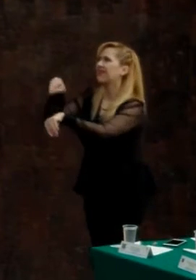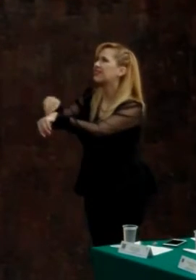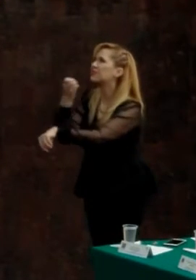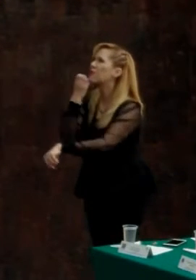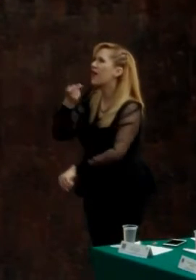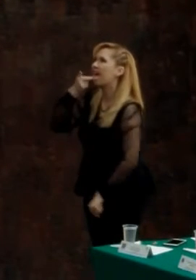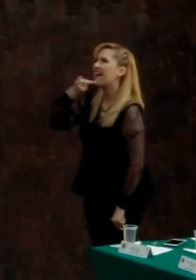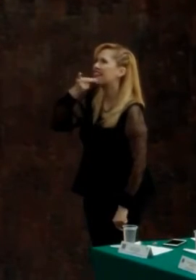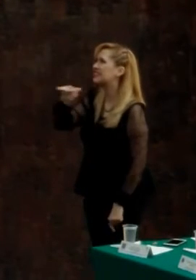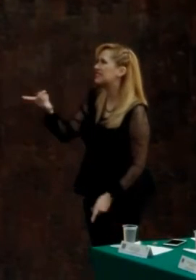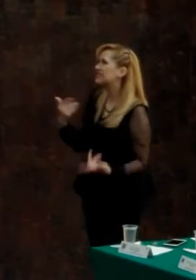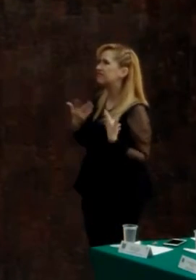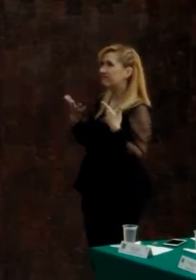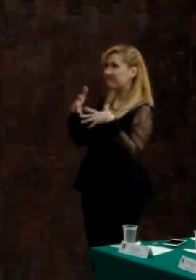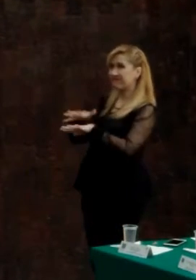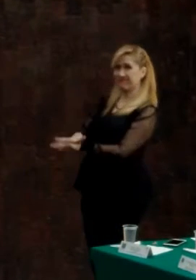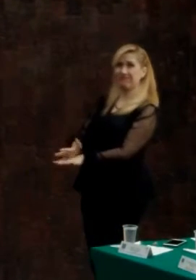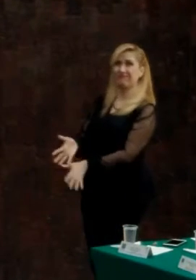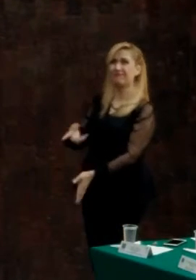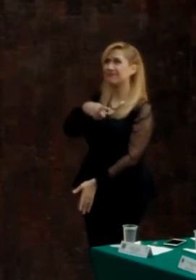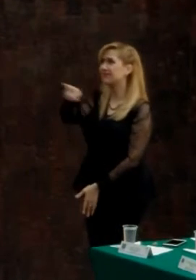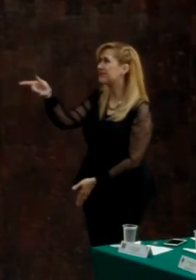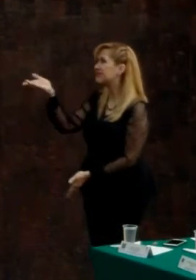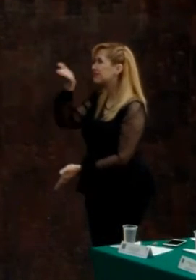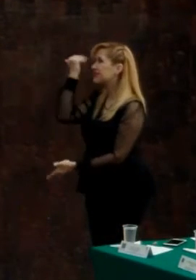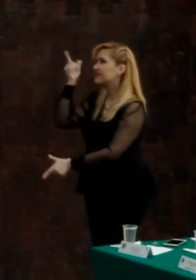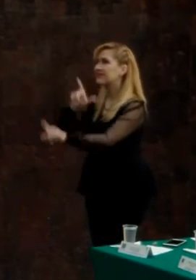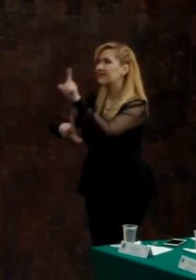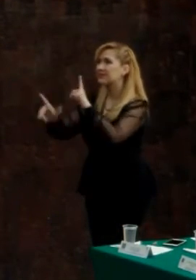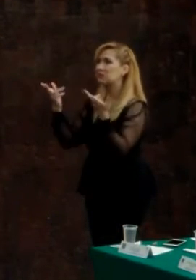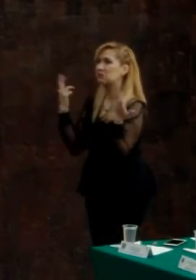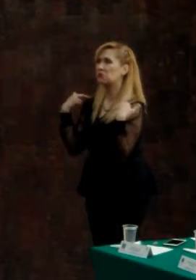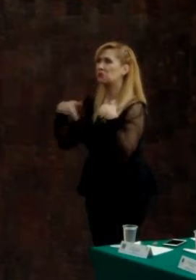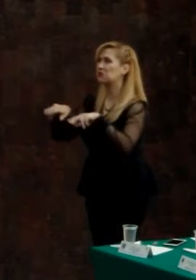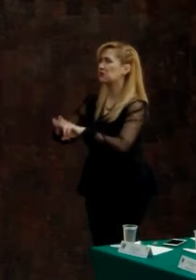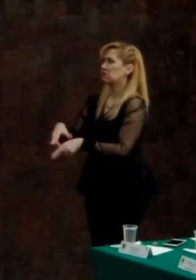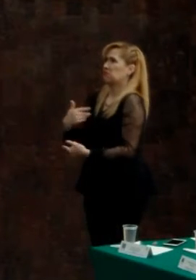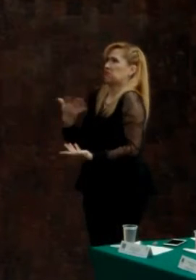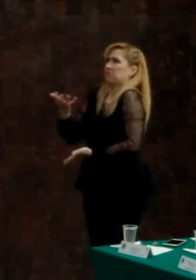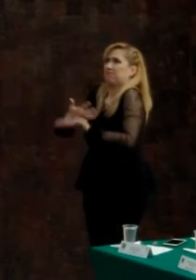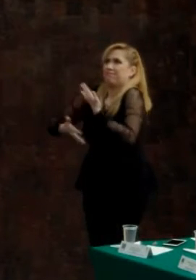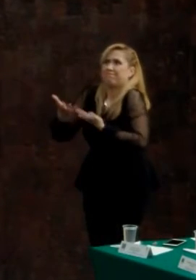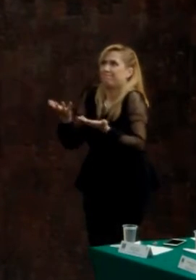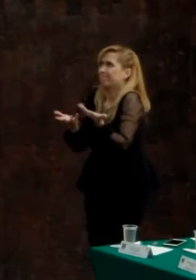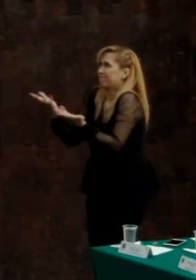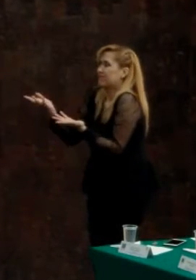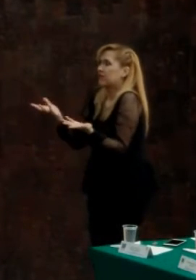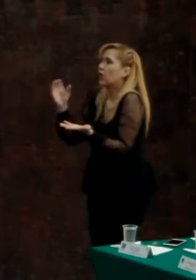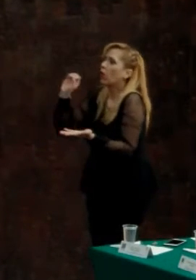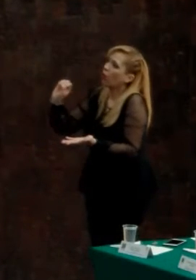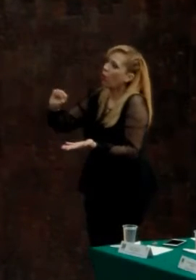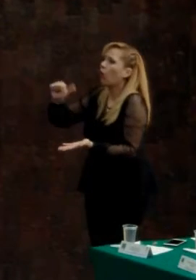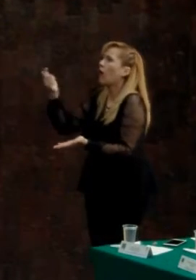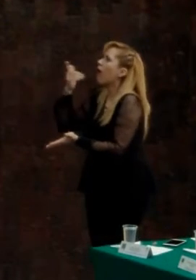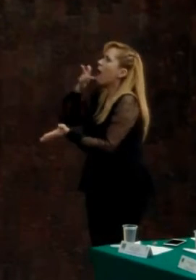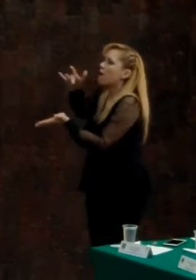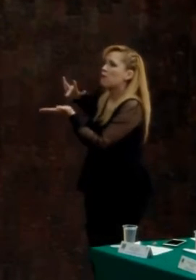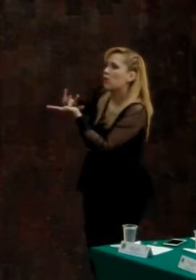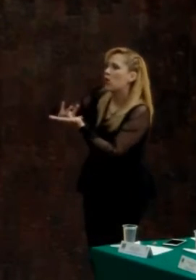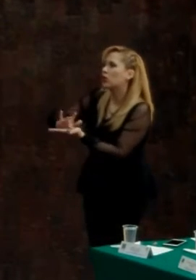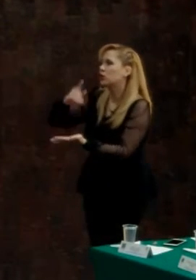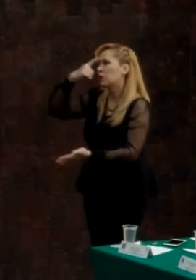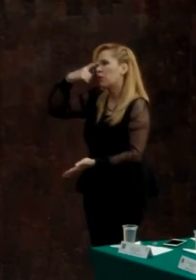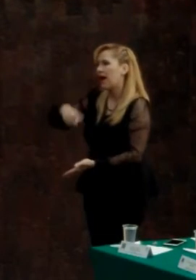sin profesores hablantes de lenguas de señas mexicana o personal de apoyo para los